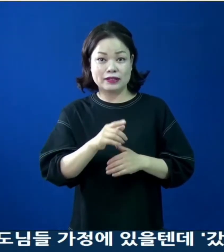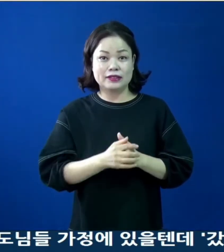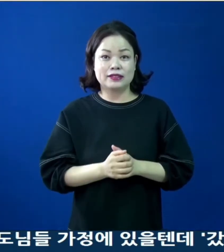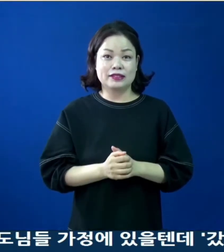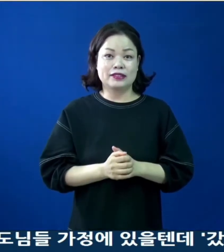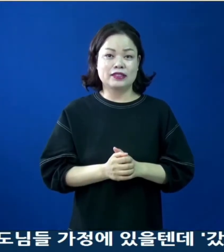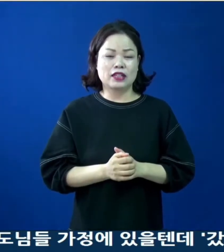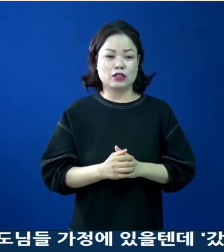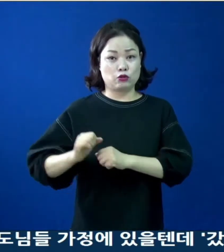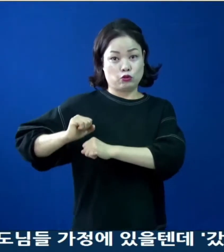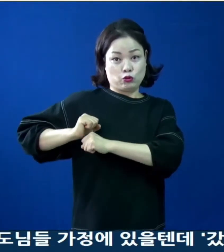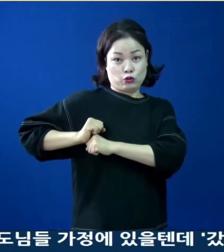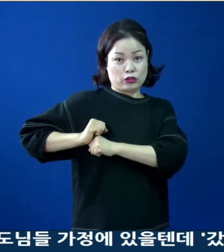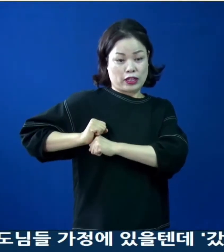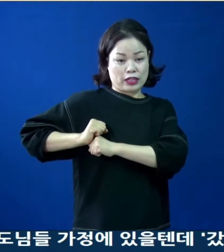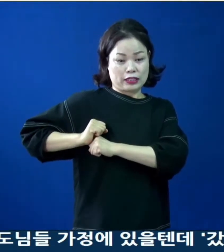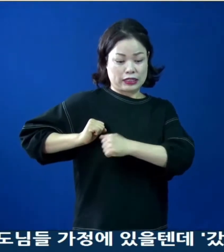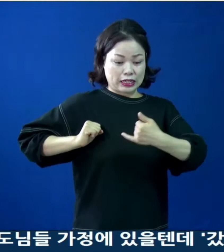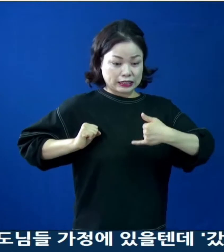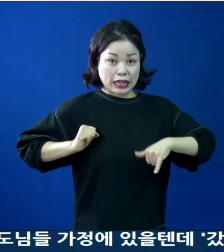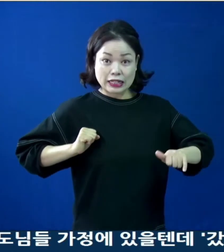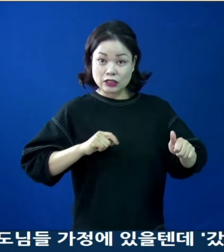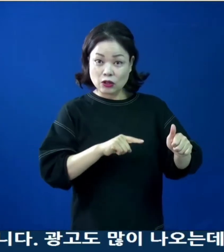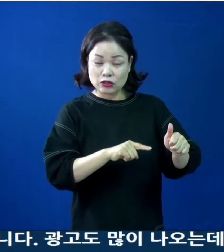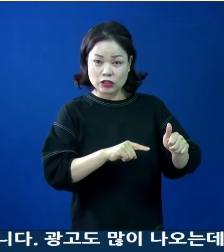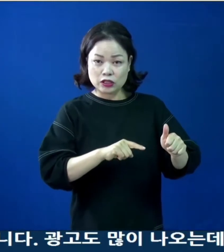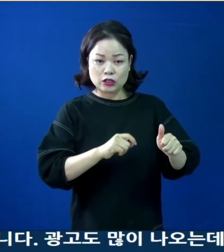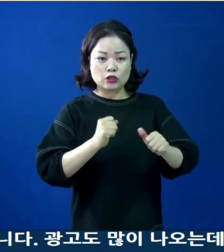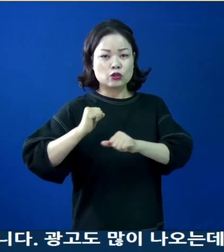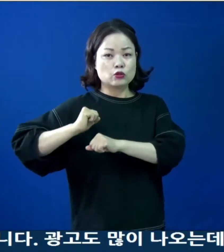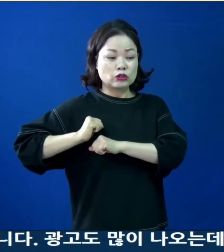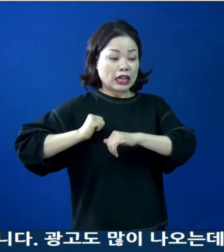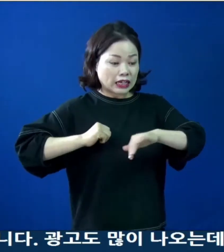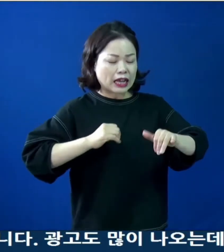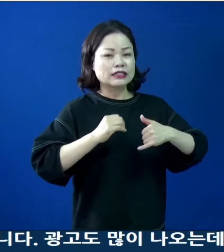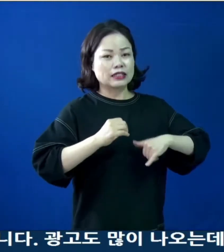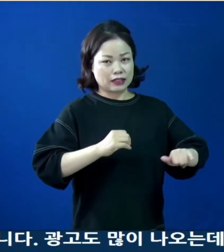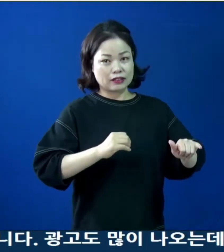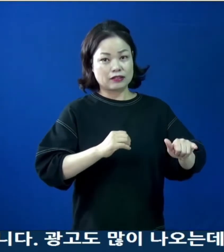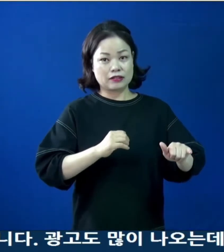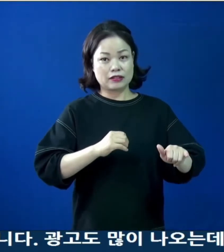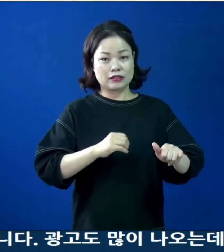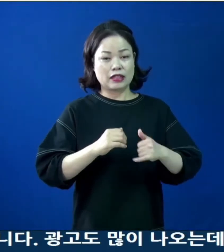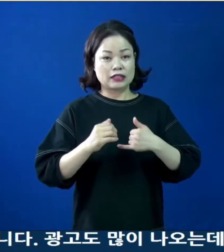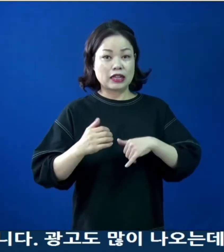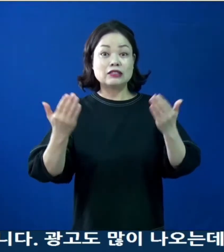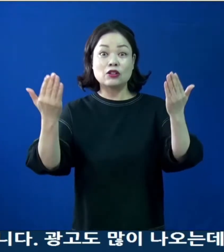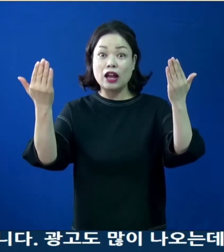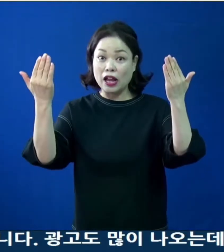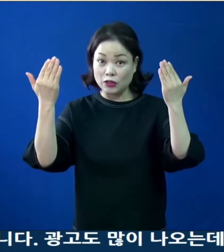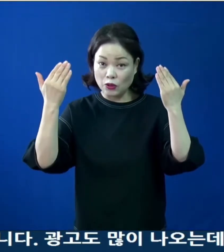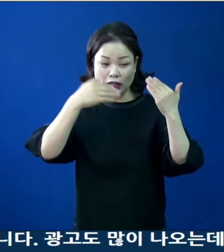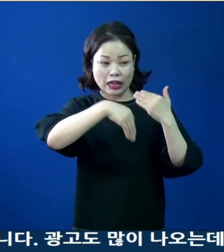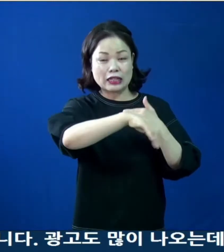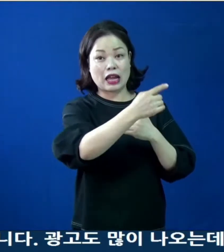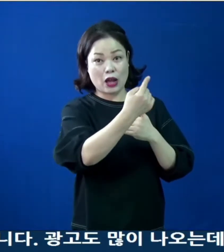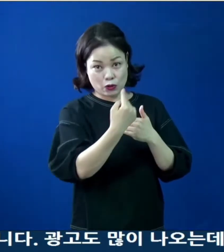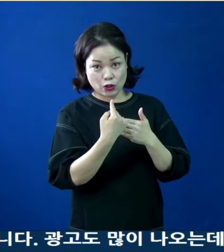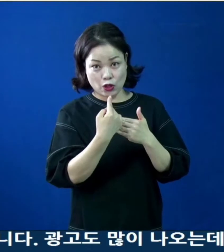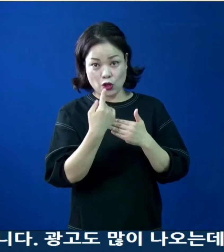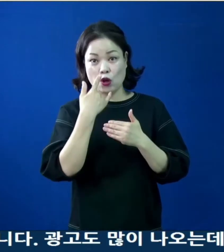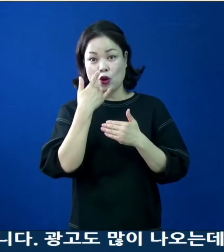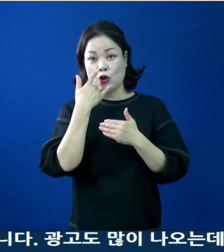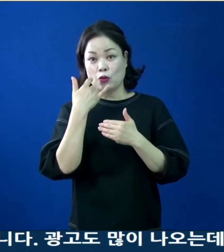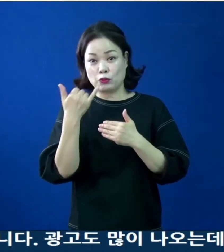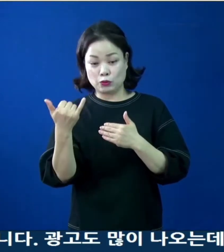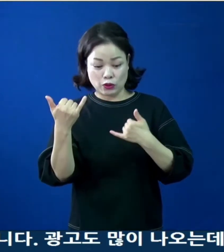하고, 군대에 가 있는 자녀들, 또 군대 가는 자녀들이 하곤 합니다. 자녀가 학교를 갔다 올 때도, 부모가